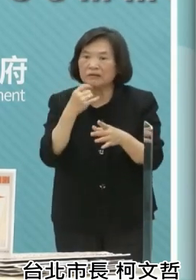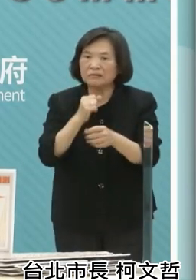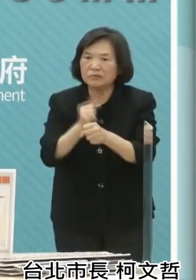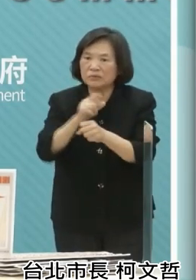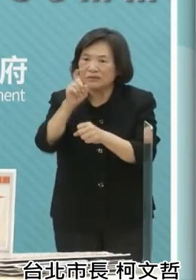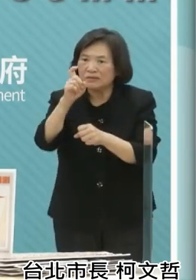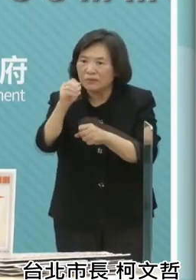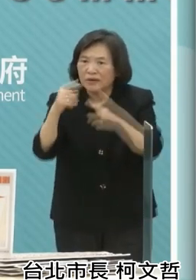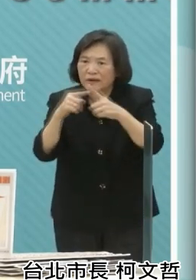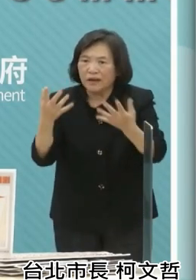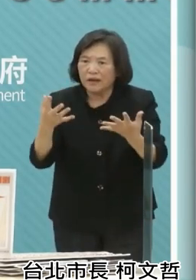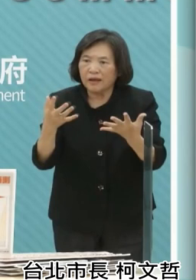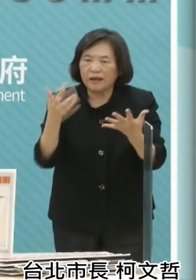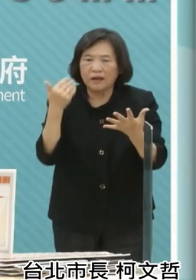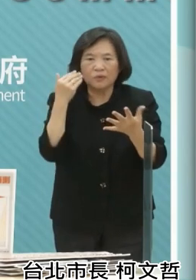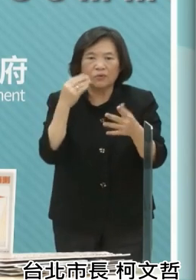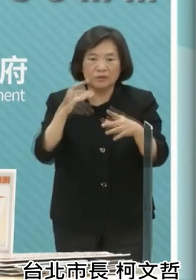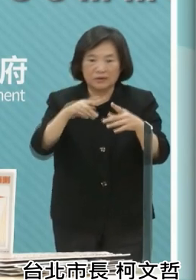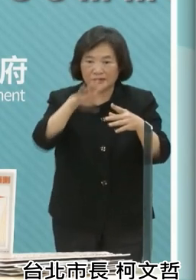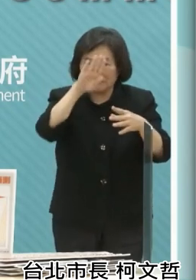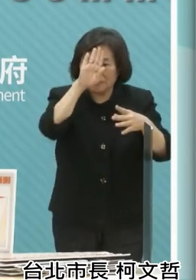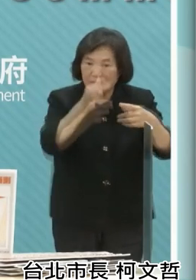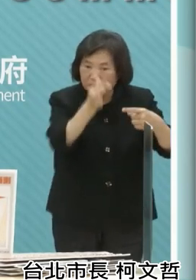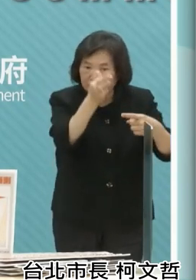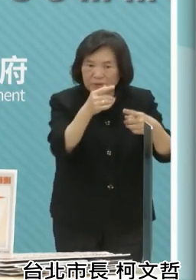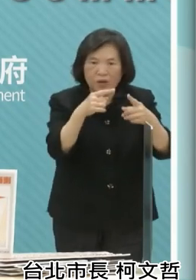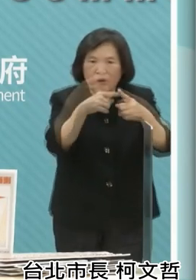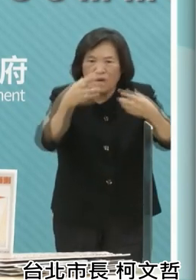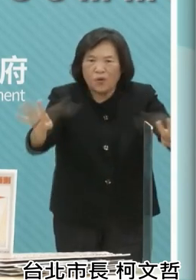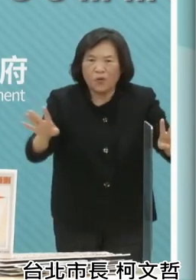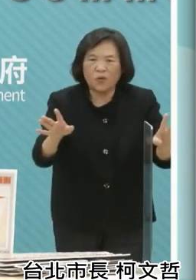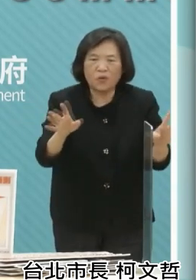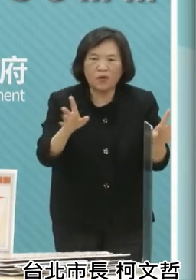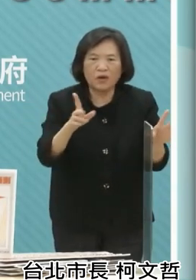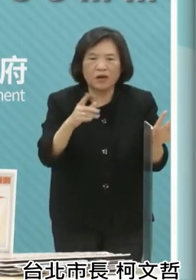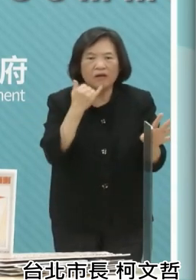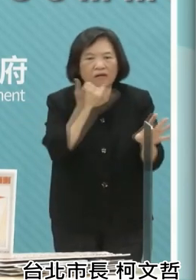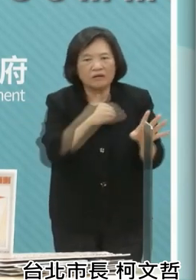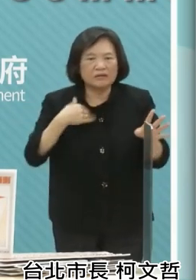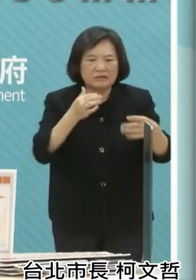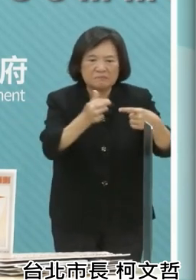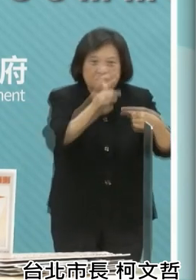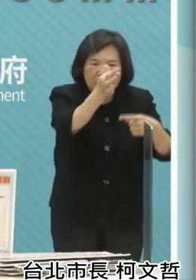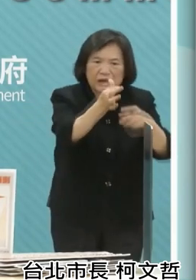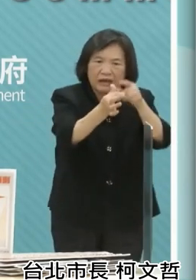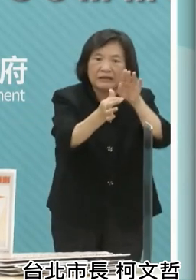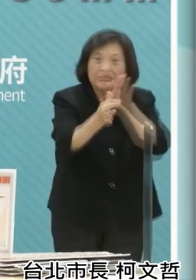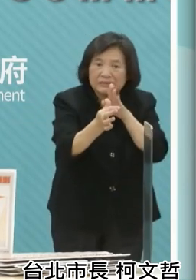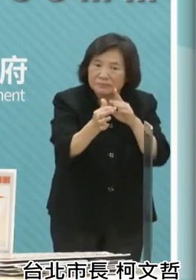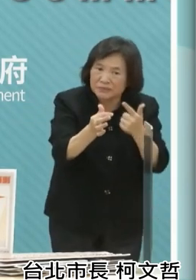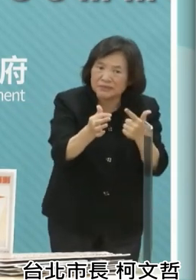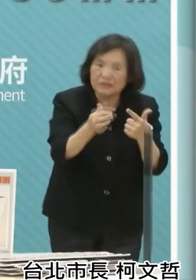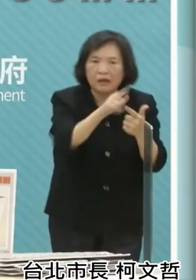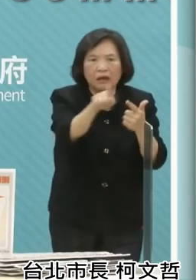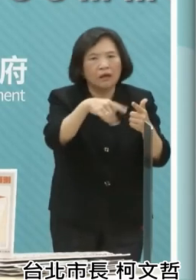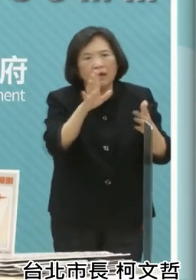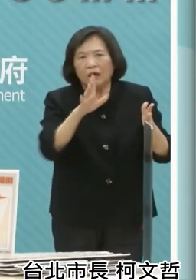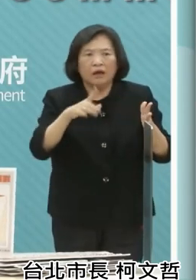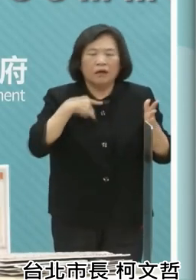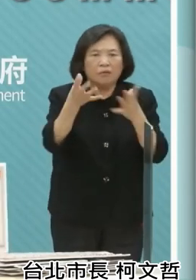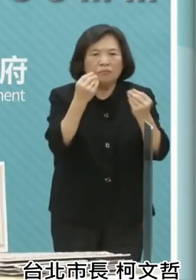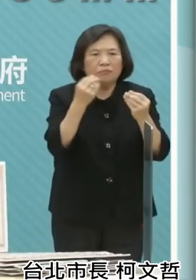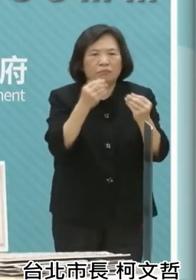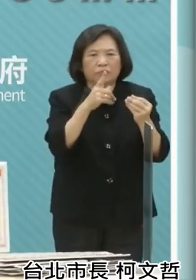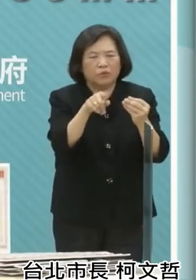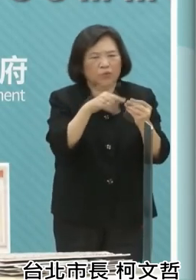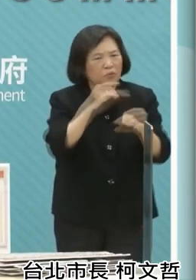象，就是说当案例多到一定程度的时候，连那个确诊者都不准的，因为会很多黑数。为什么？